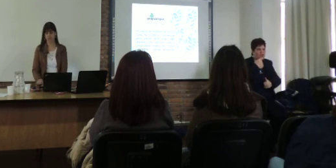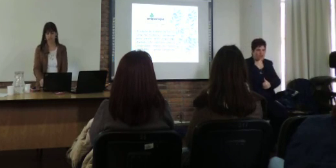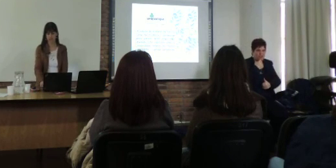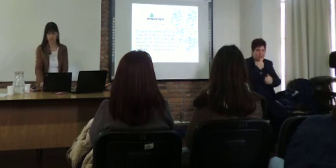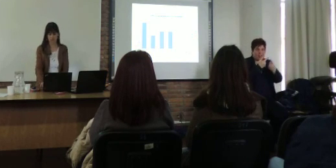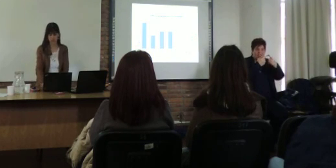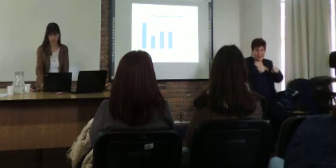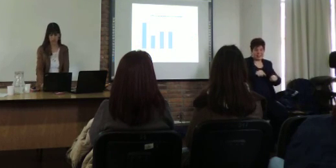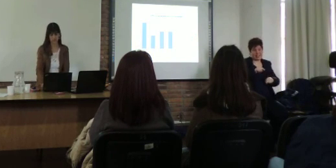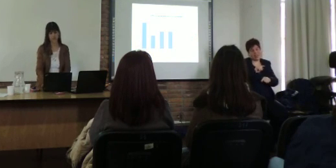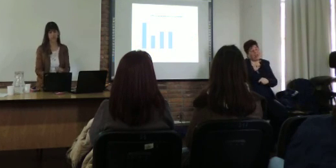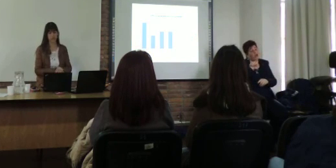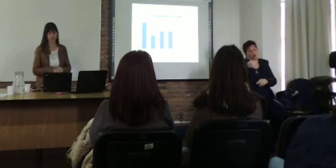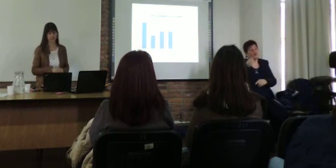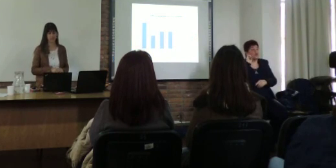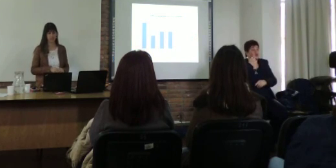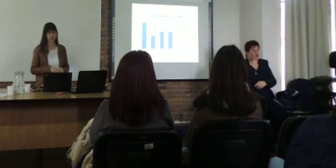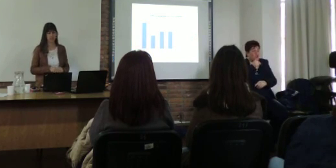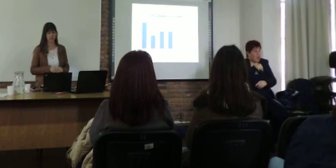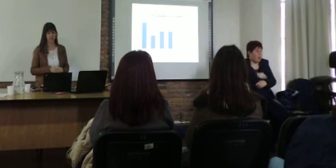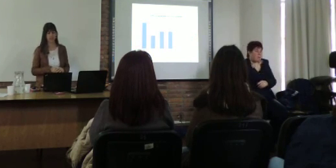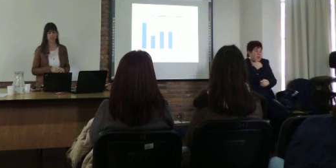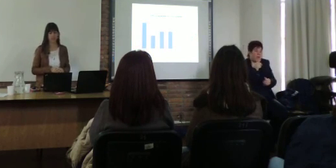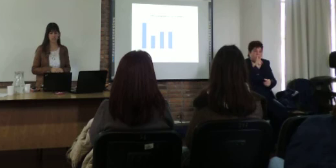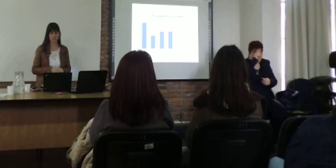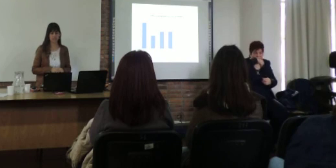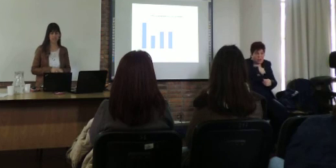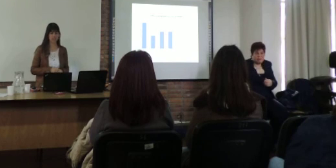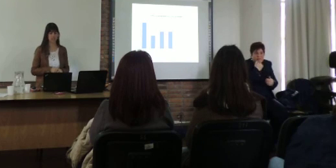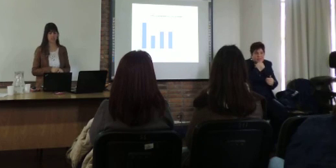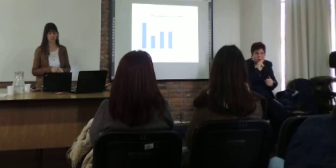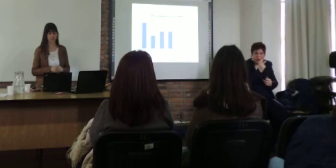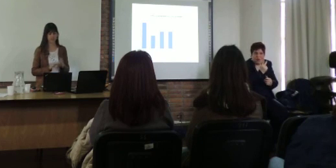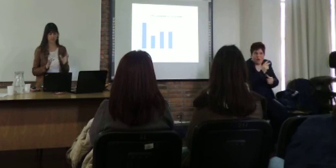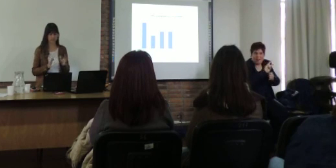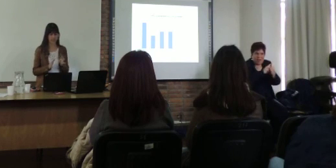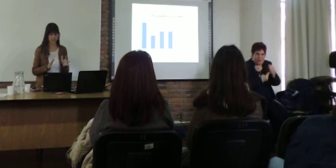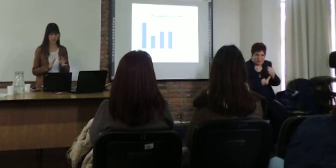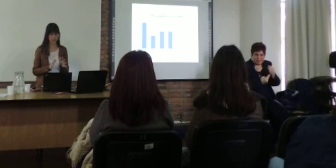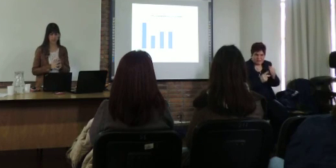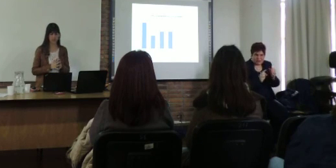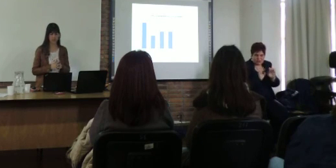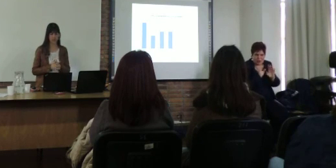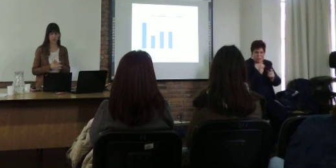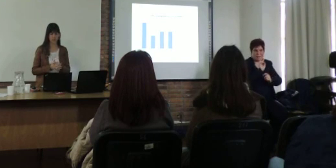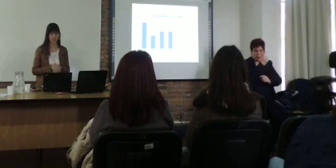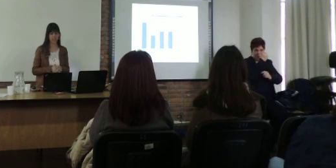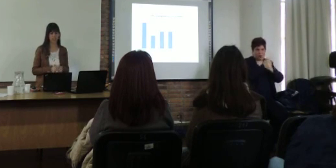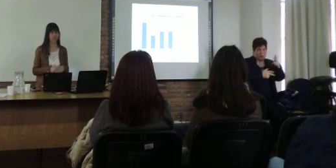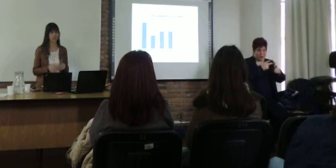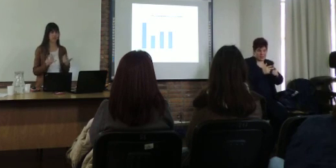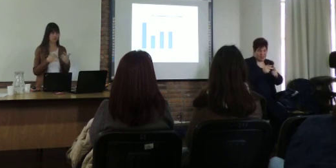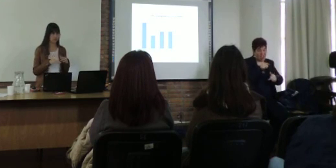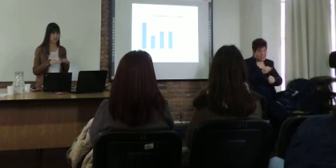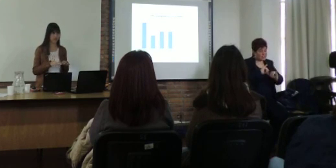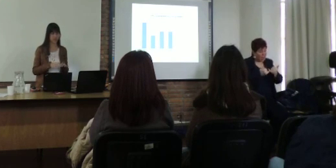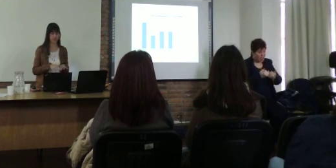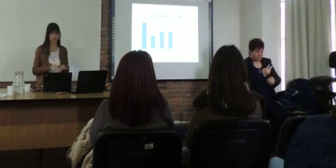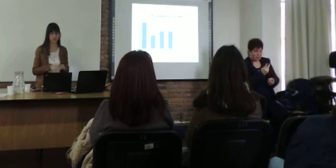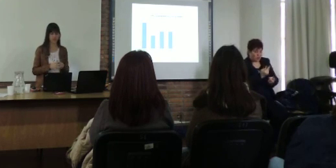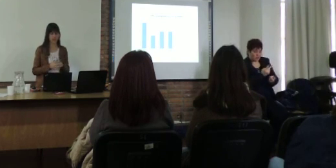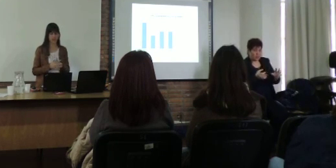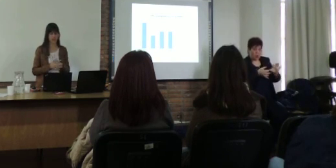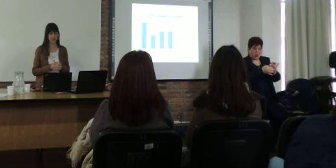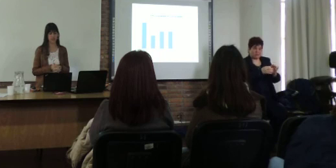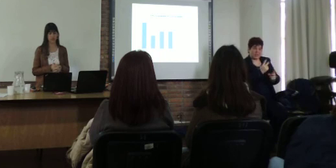crianças. Deixa eu ver se eu tenho a gráfica. Entre as escolas... essas duas escolas da fronteira. E eu trouxe um